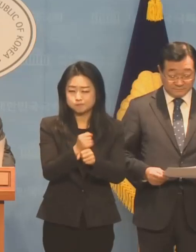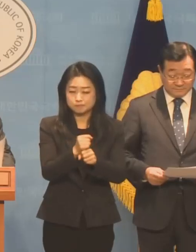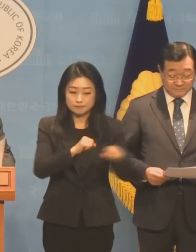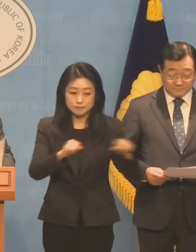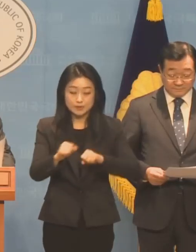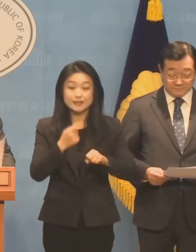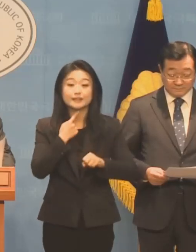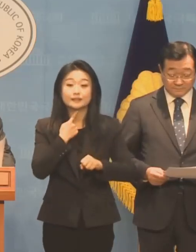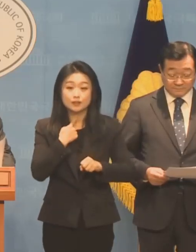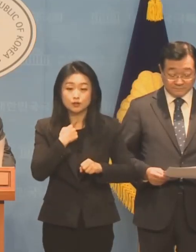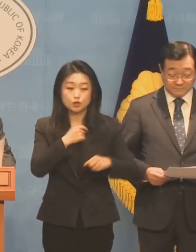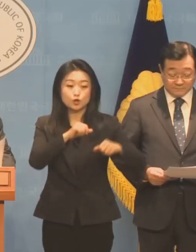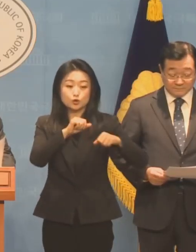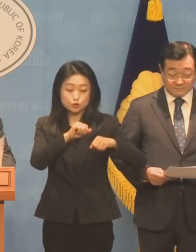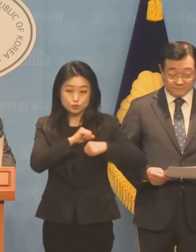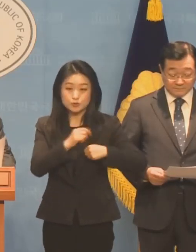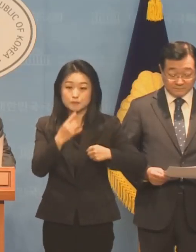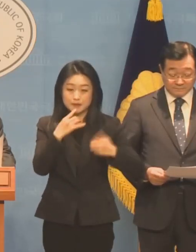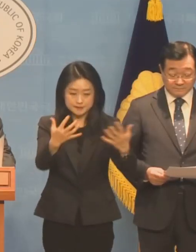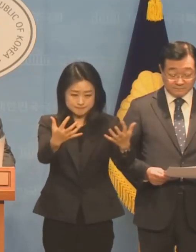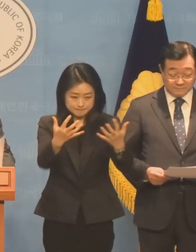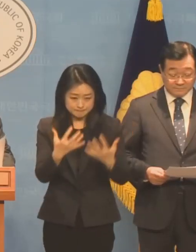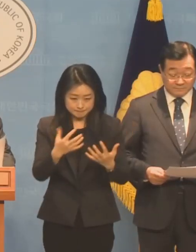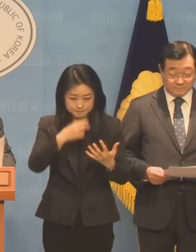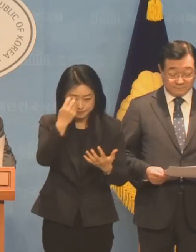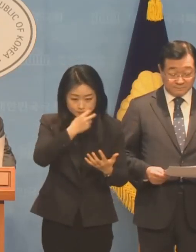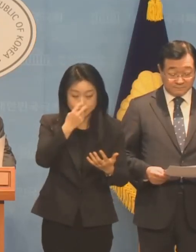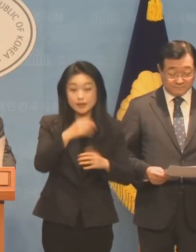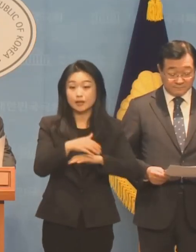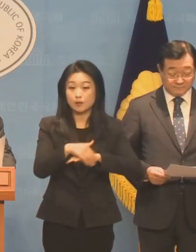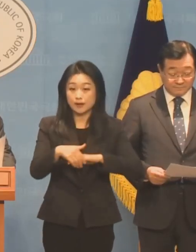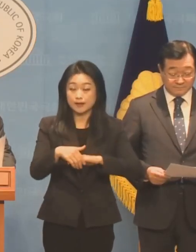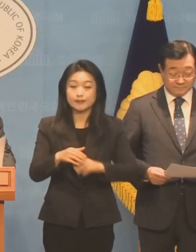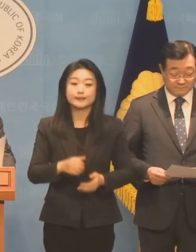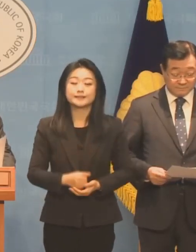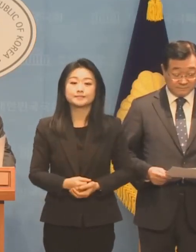실행에 옮긴 군을 대상으로 진행합니다.